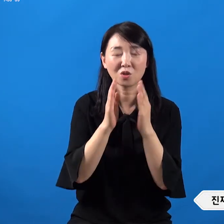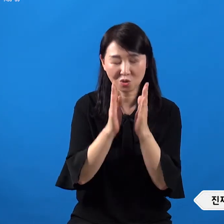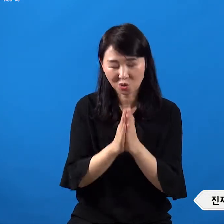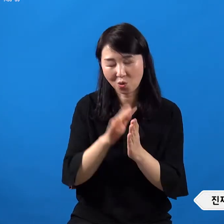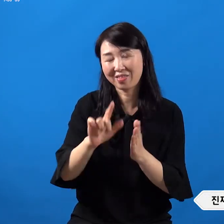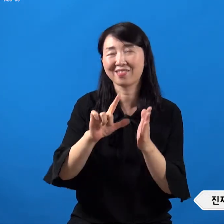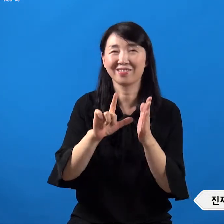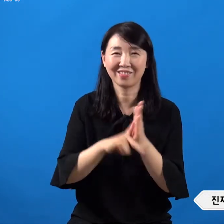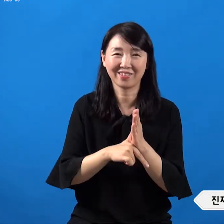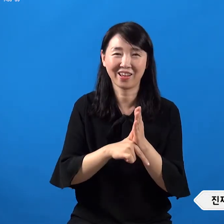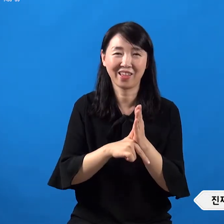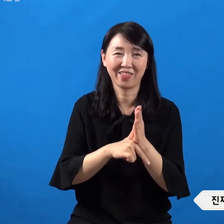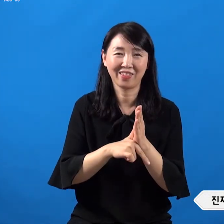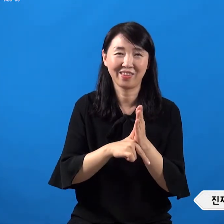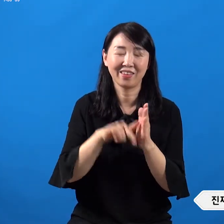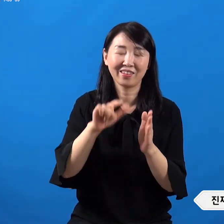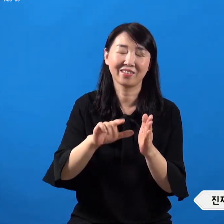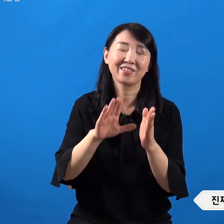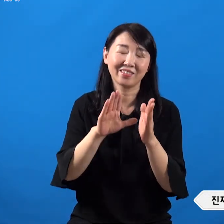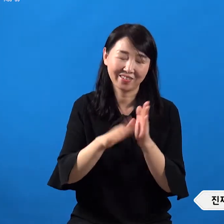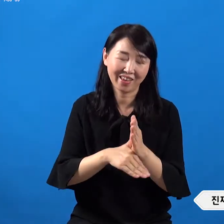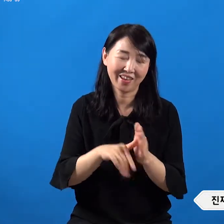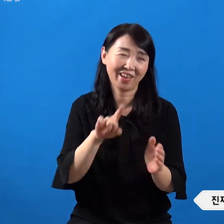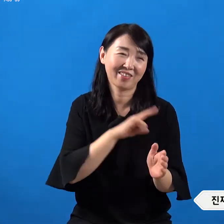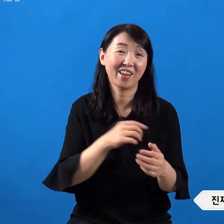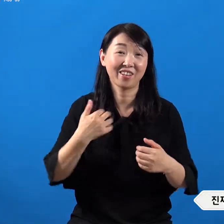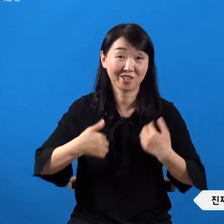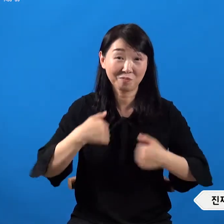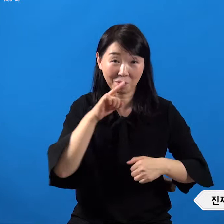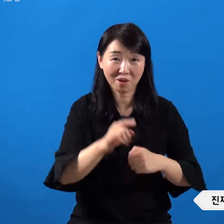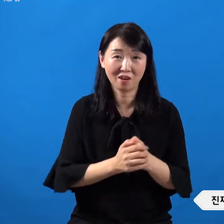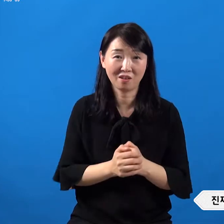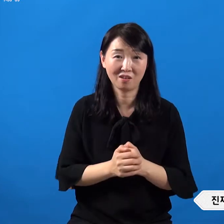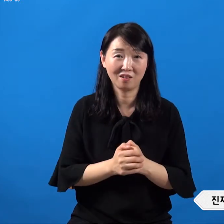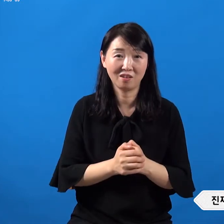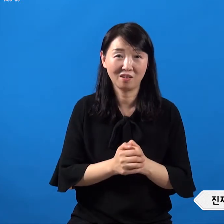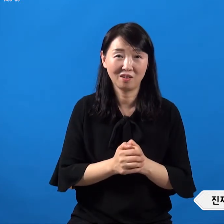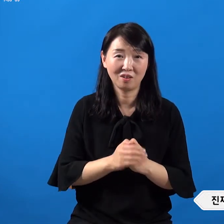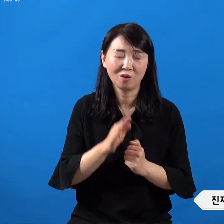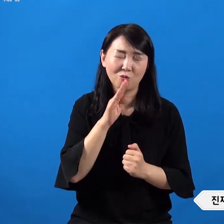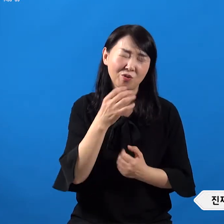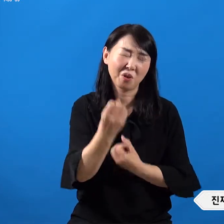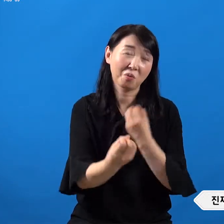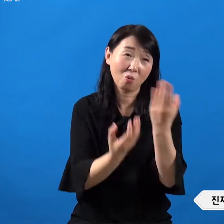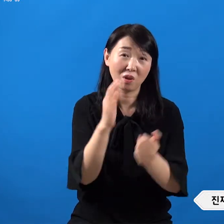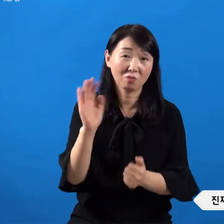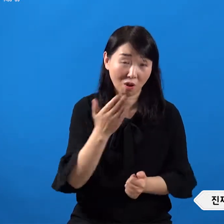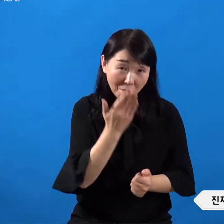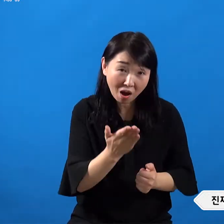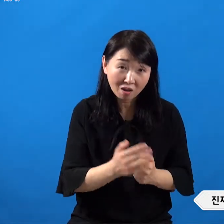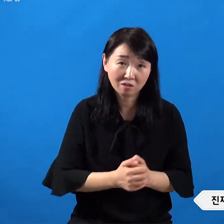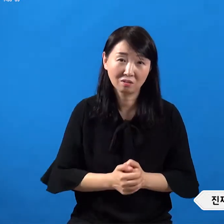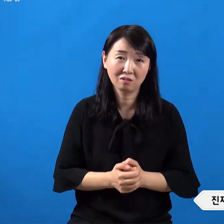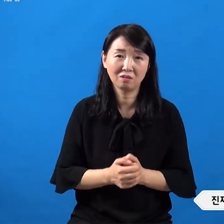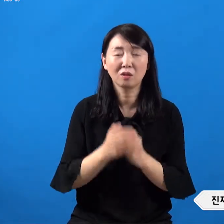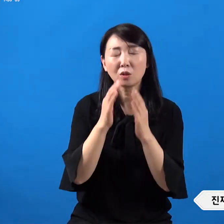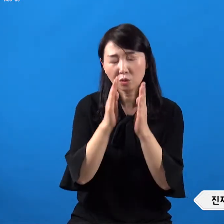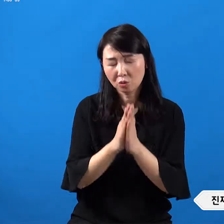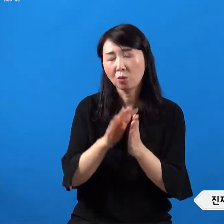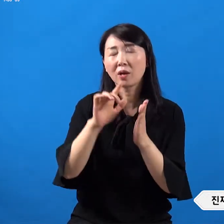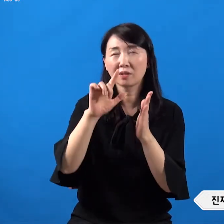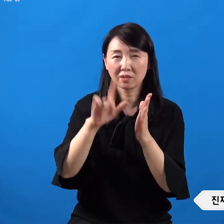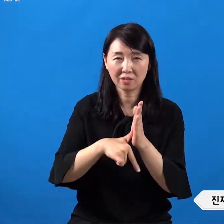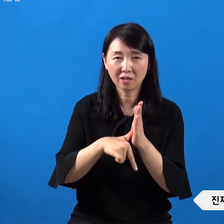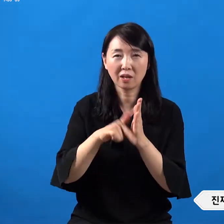그 시간, 그때가 가장 즐겁다. 이것이 정녕 우리의 고백이 될 수 있을까요? 기도하는 그